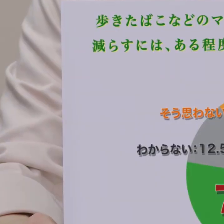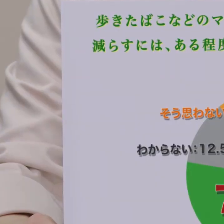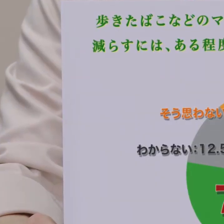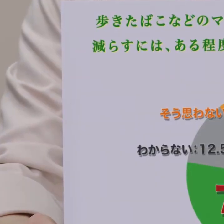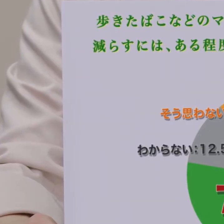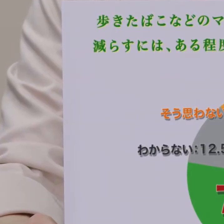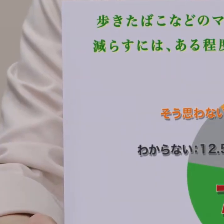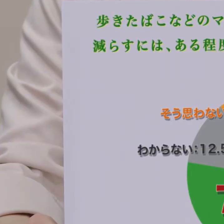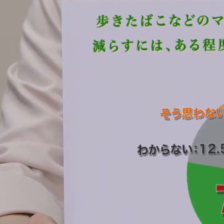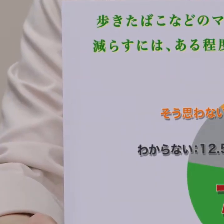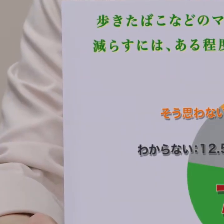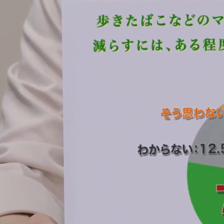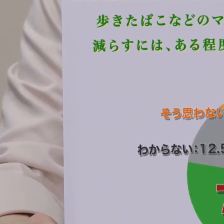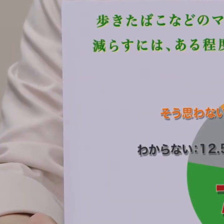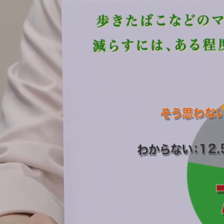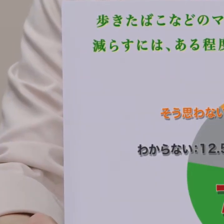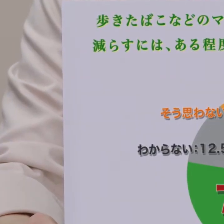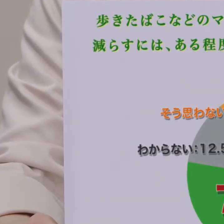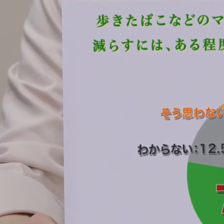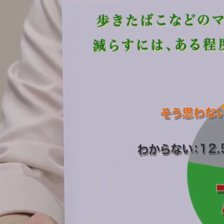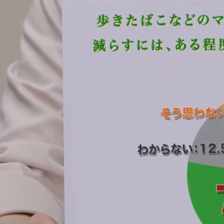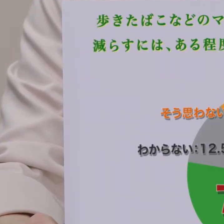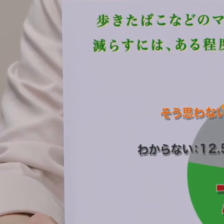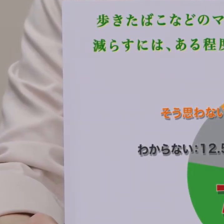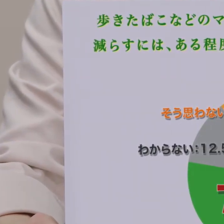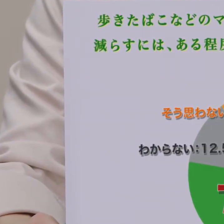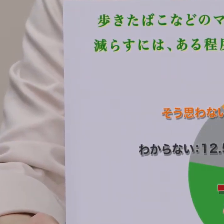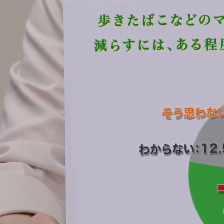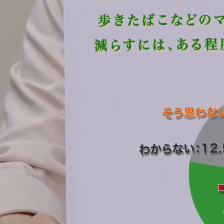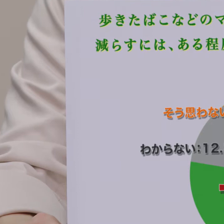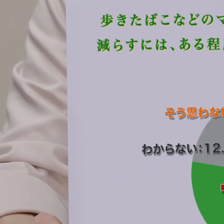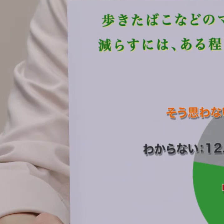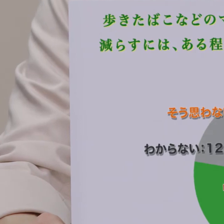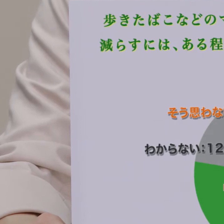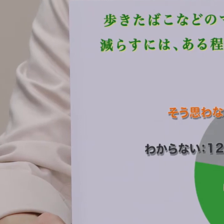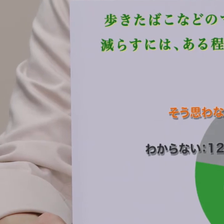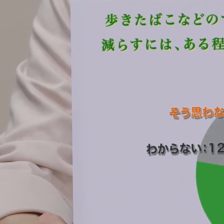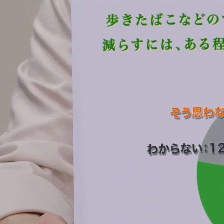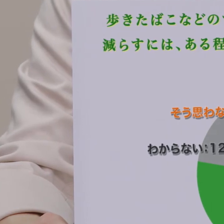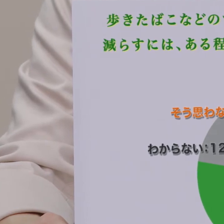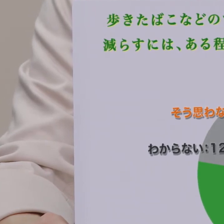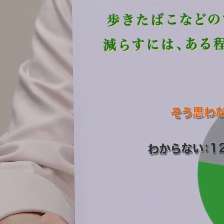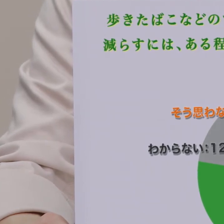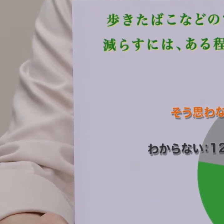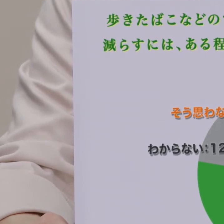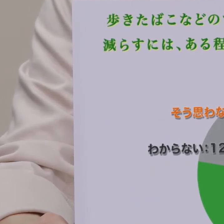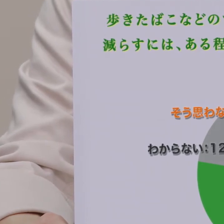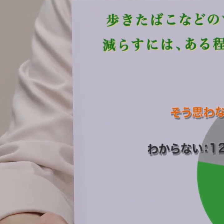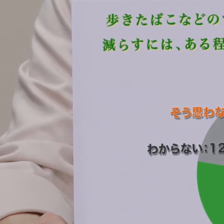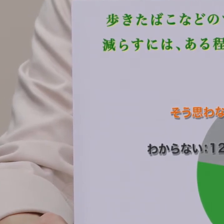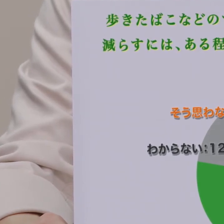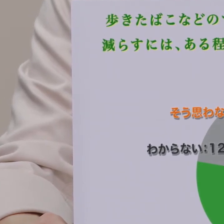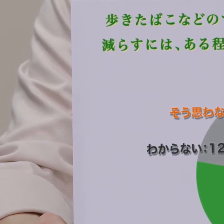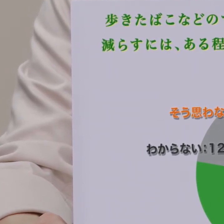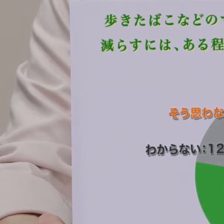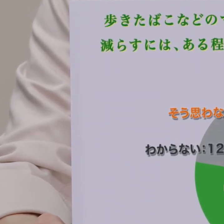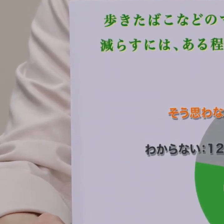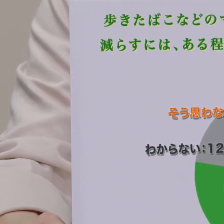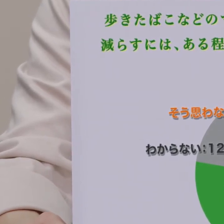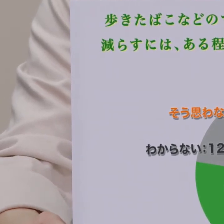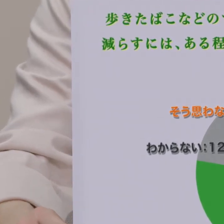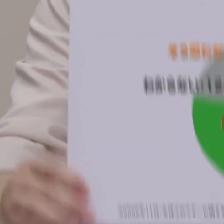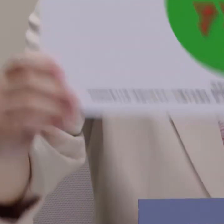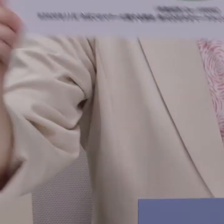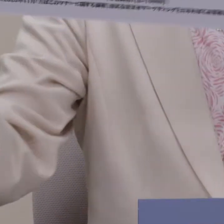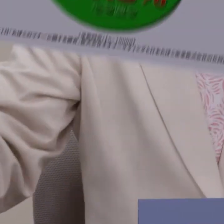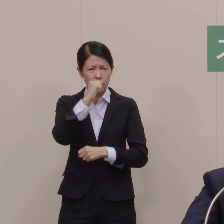によると、歩きタバコなどのマナー違反による望まない煙を減らすには ある程度喫煙所は有効という意見が多く見られ